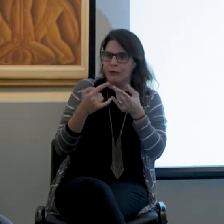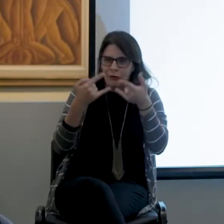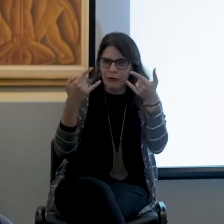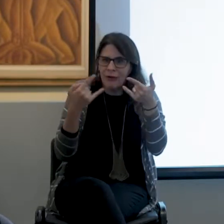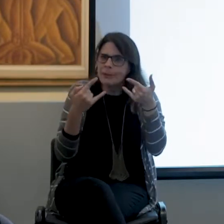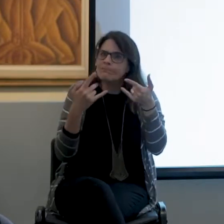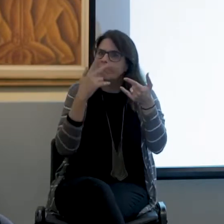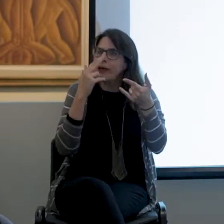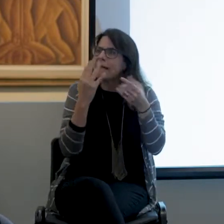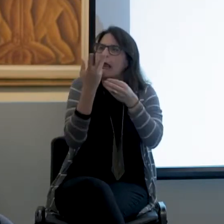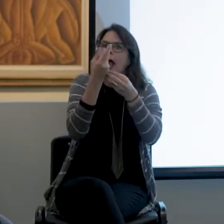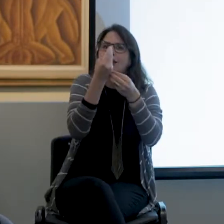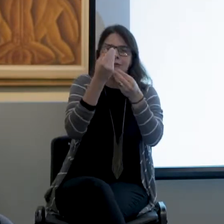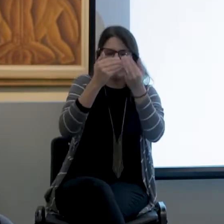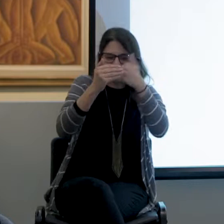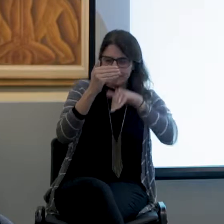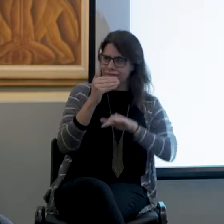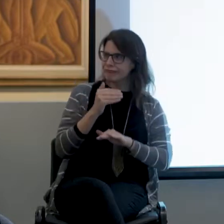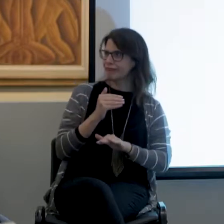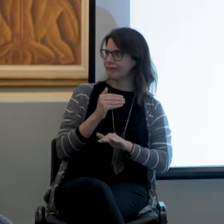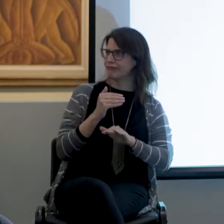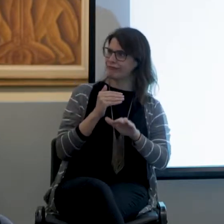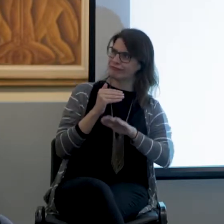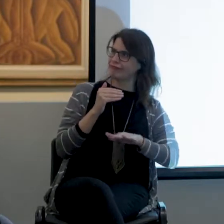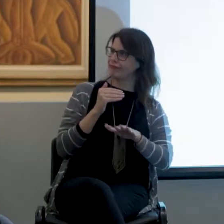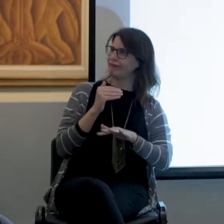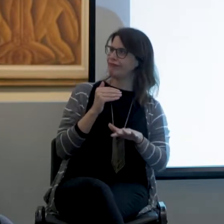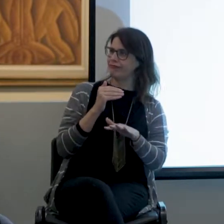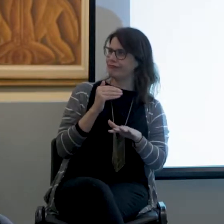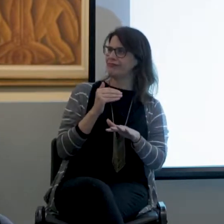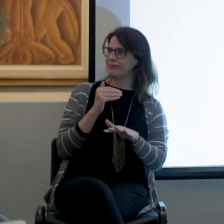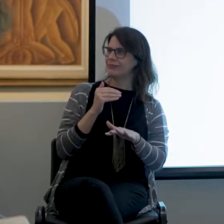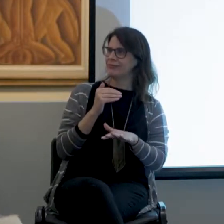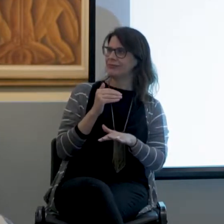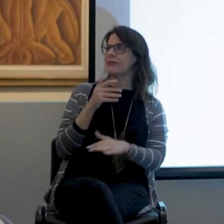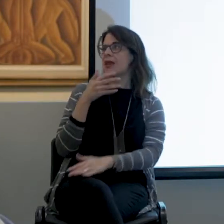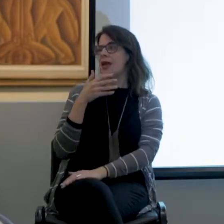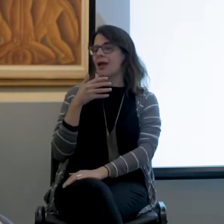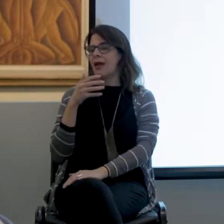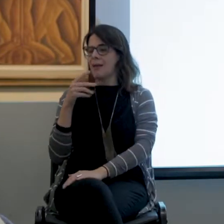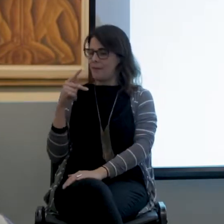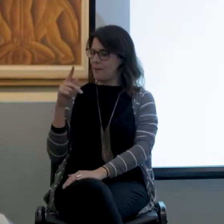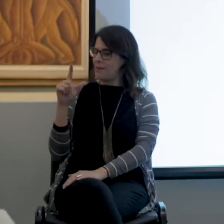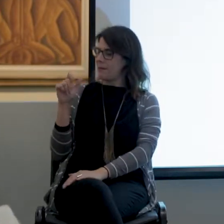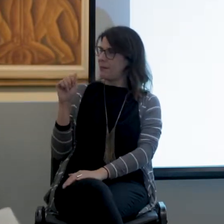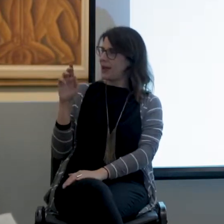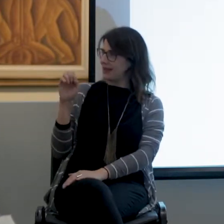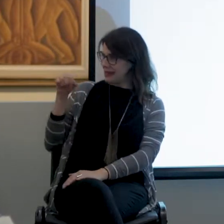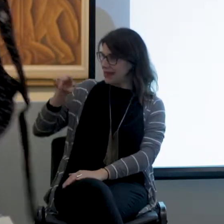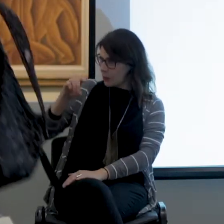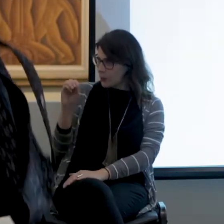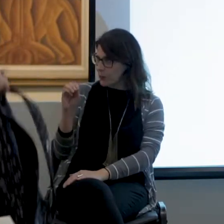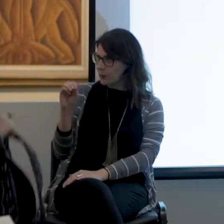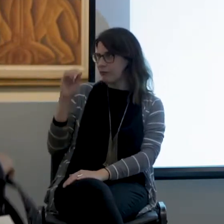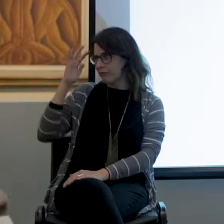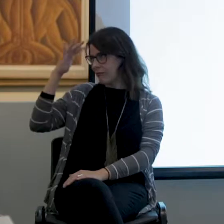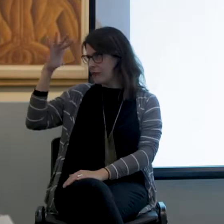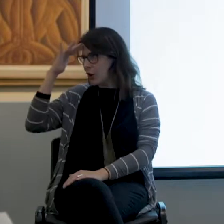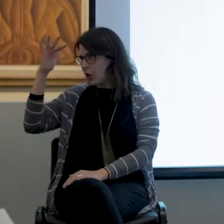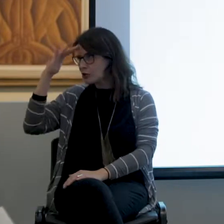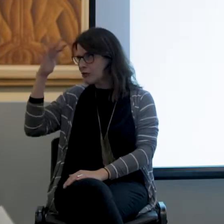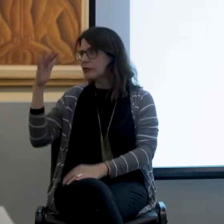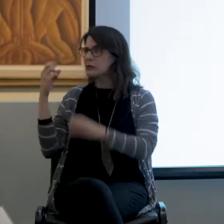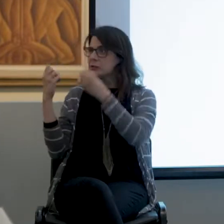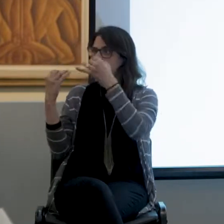mundo, para o Platão, na República, o mundo que seria perfeito, livre, era um mundo... No Platão começa a dizer isso.